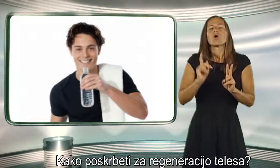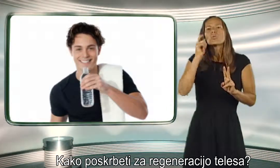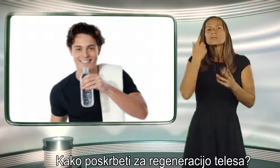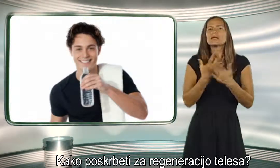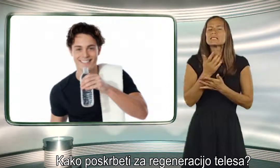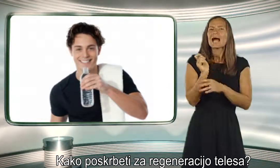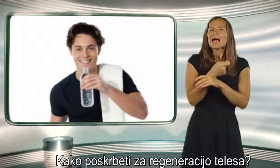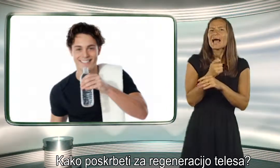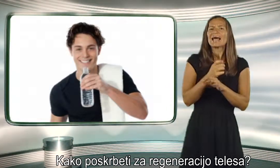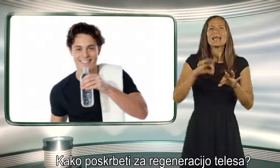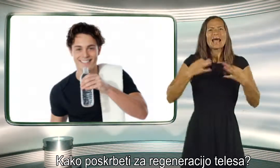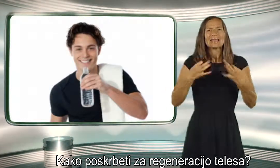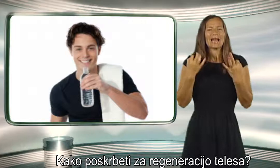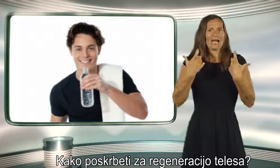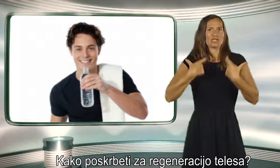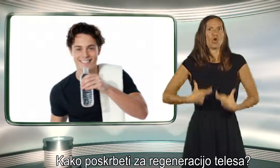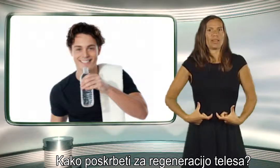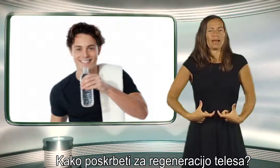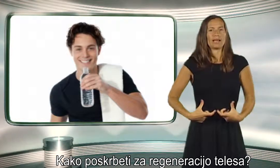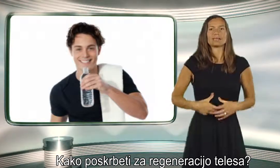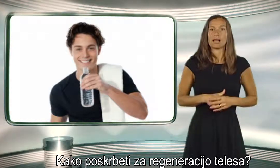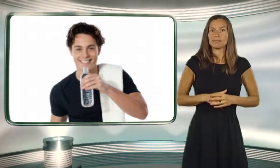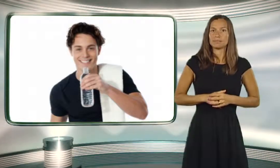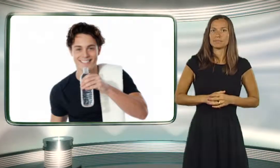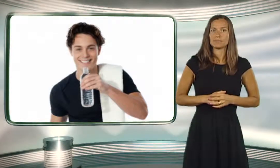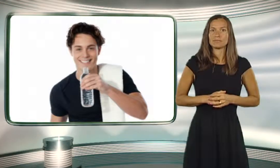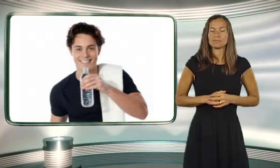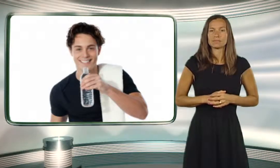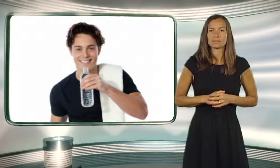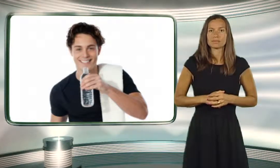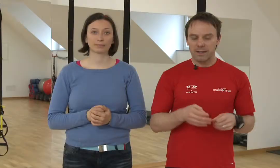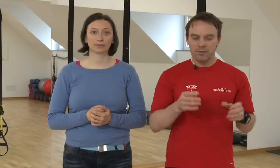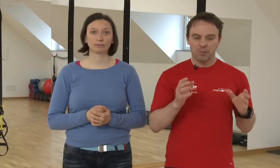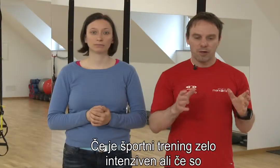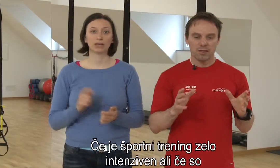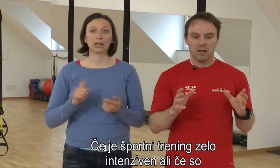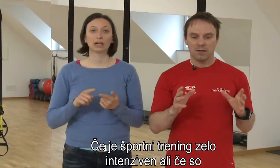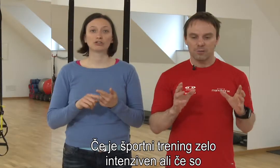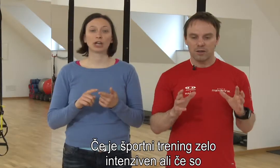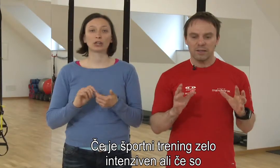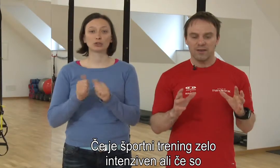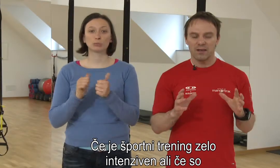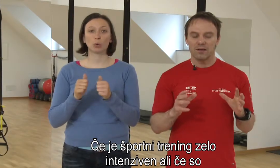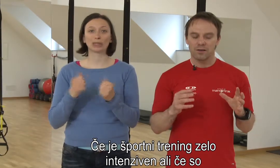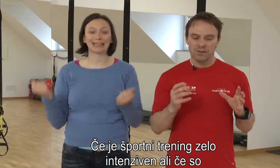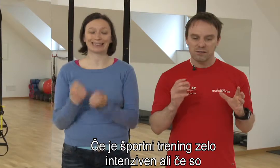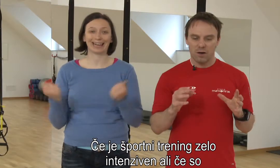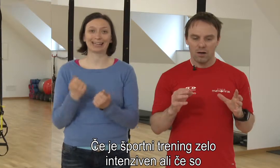Kako poskrbeti za regeneracijo telesa? Je športni trening